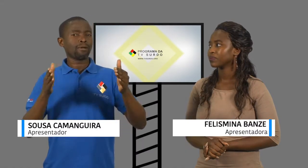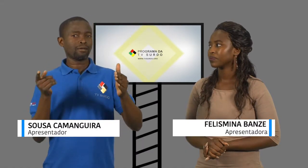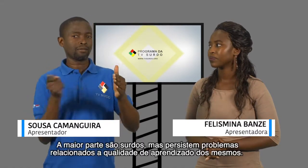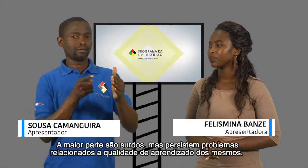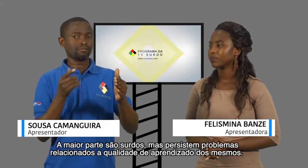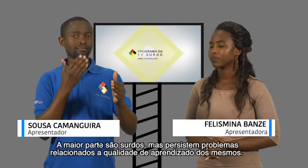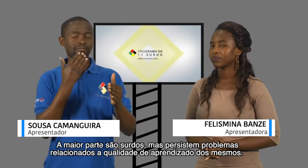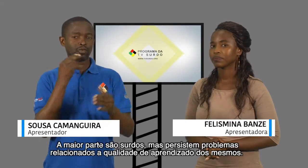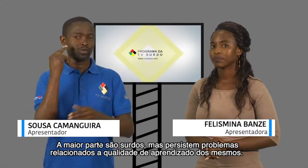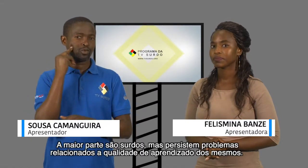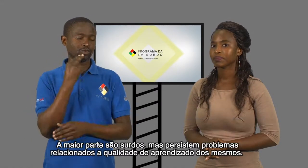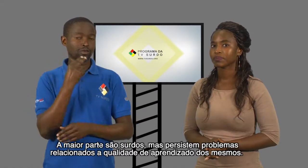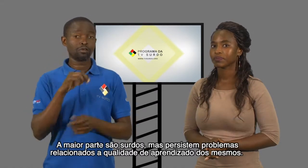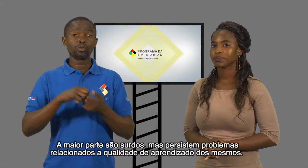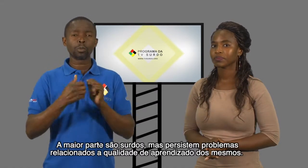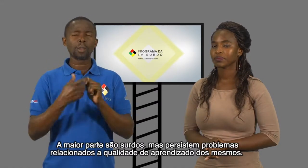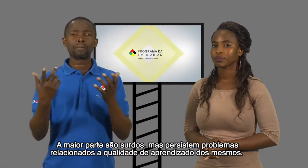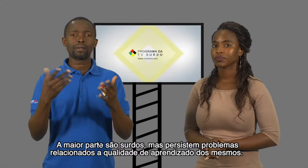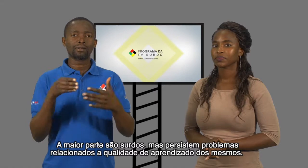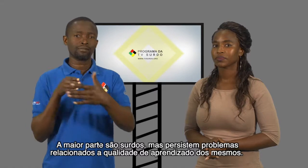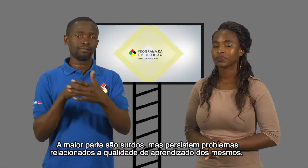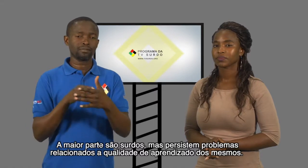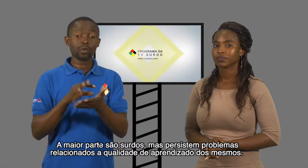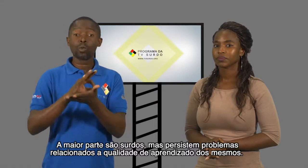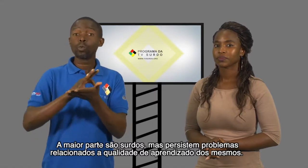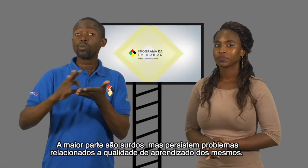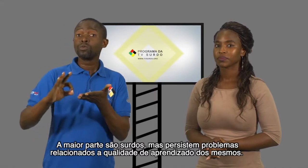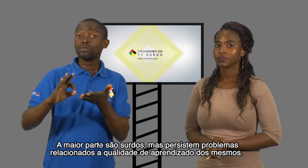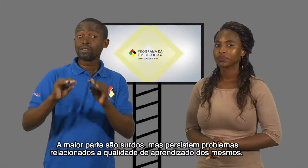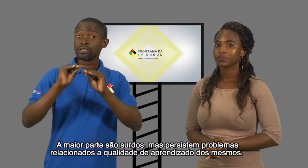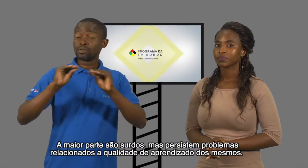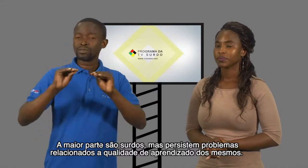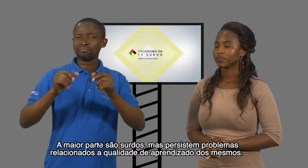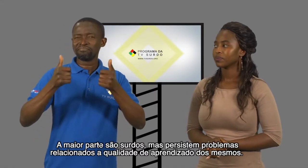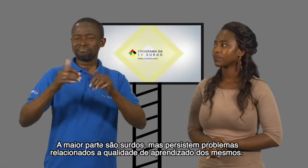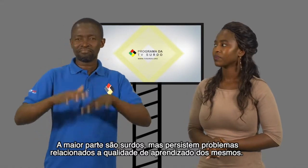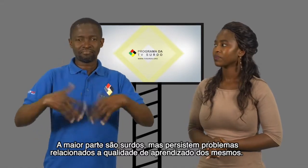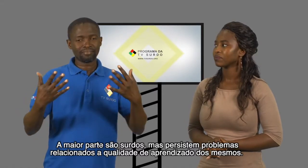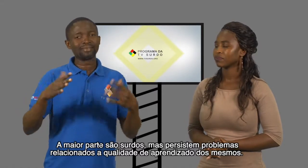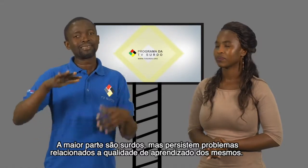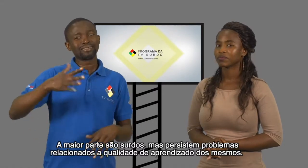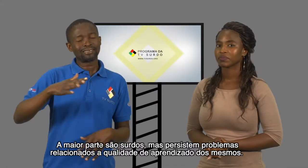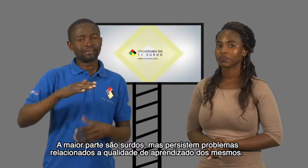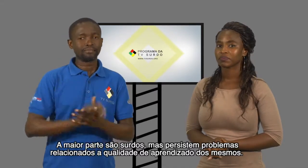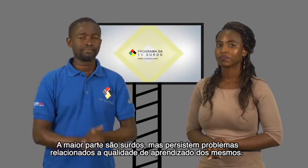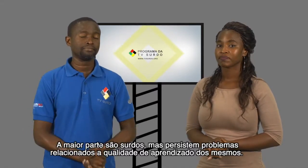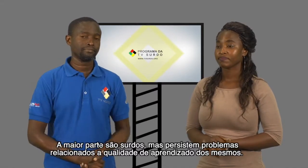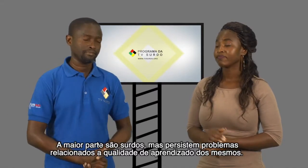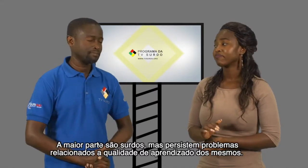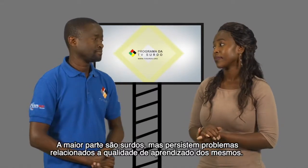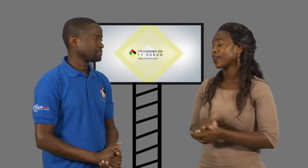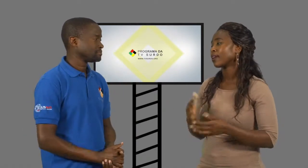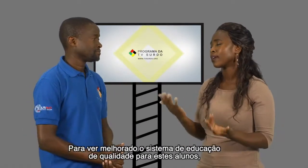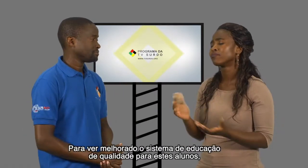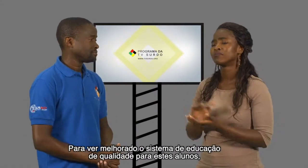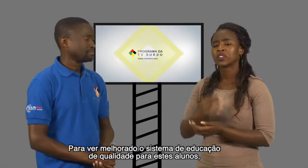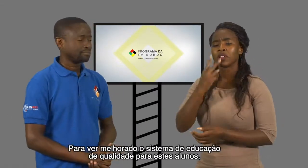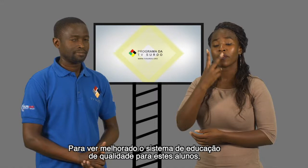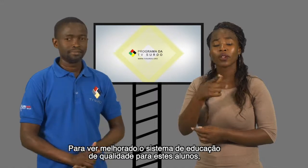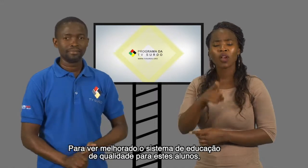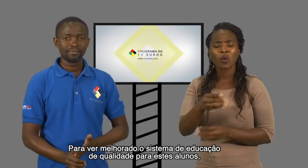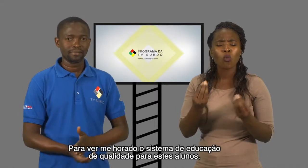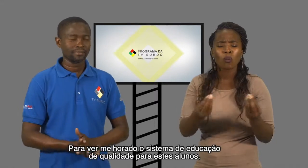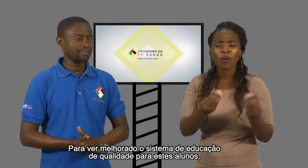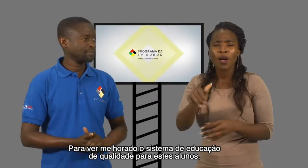Moçambique. A maior parte são surdos, mas persistem problemas relacionados à qualidade de aprendizado dos mesmos. Para